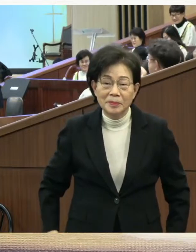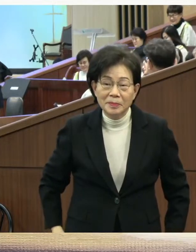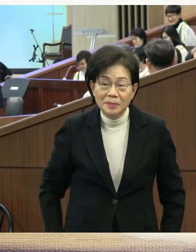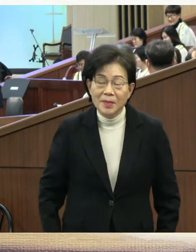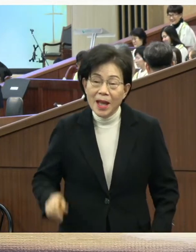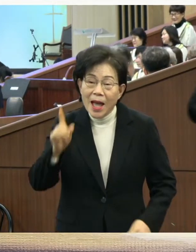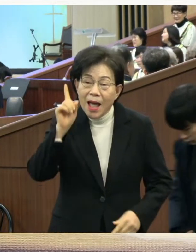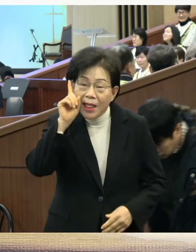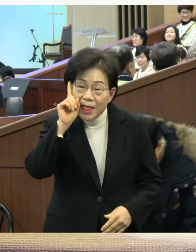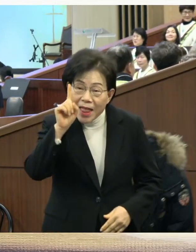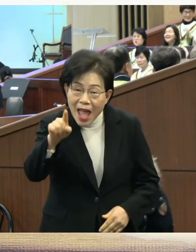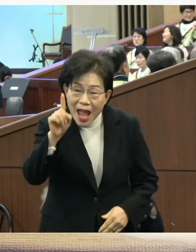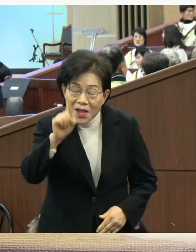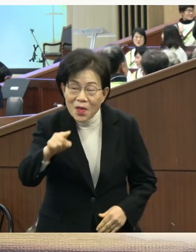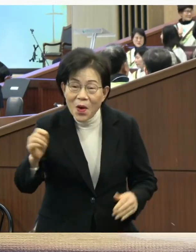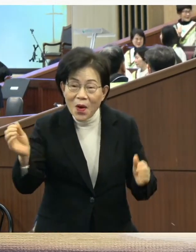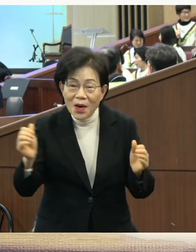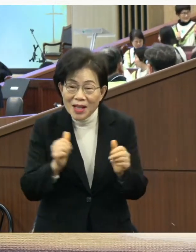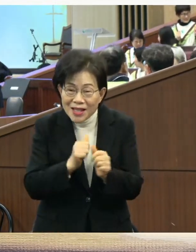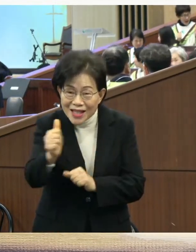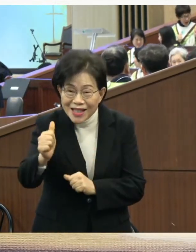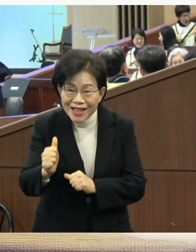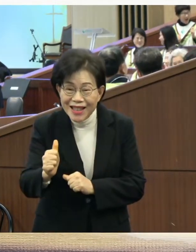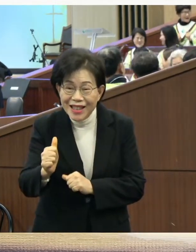내일도 승리합시다.